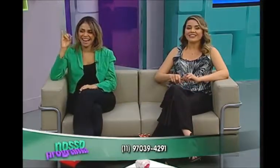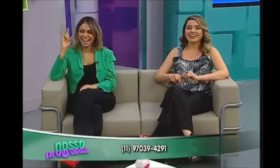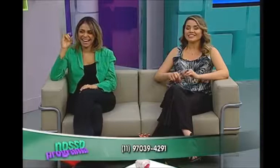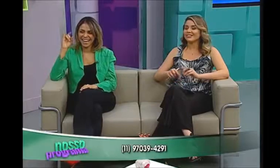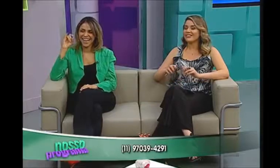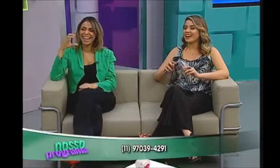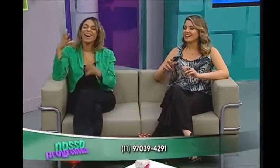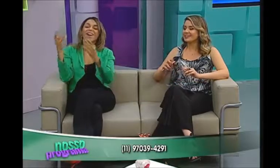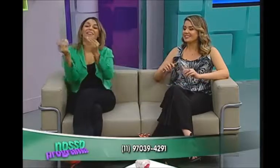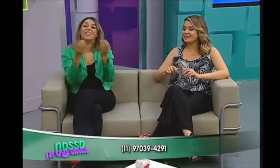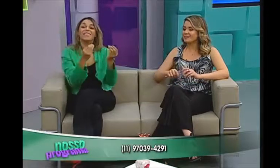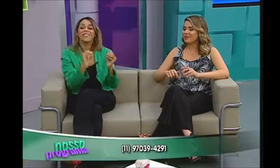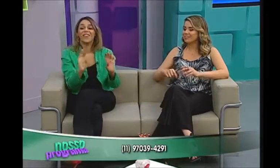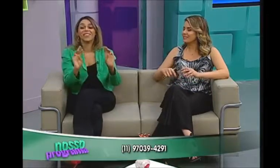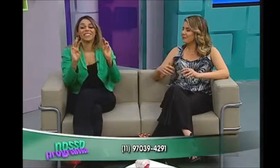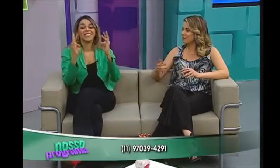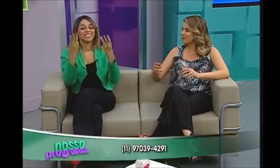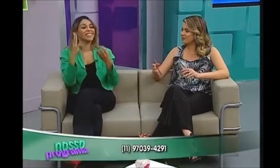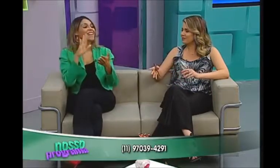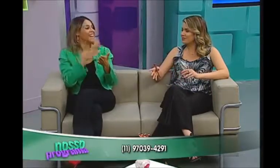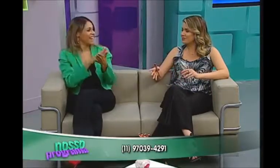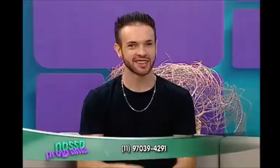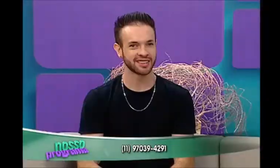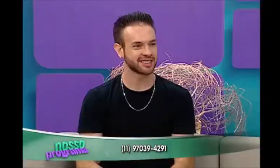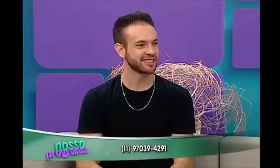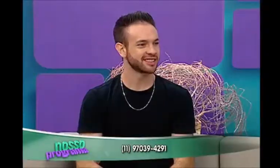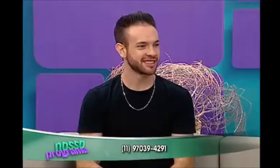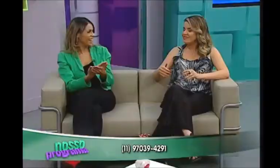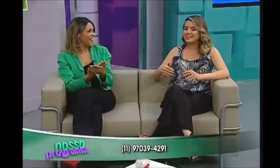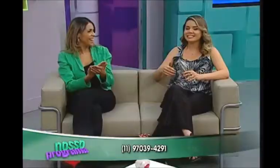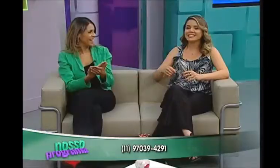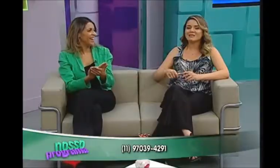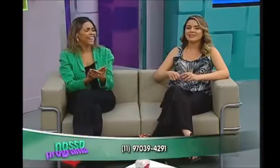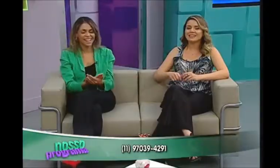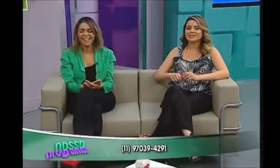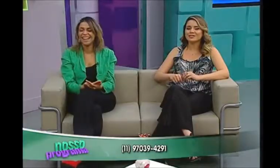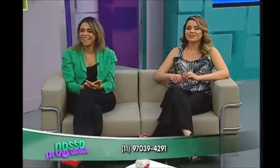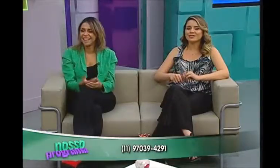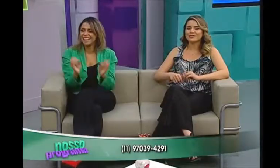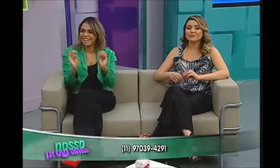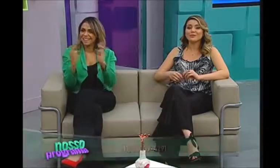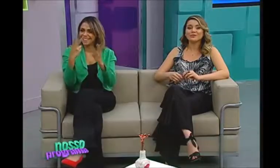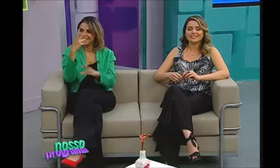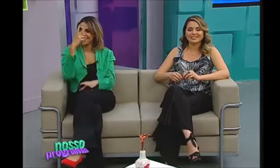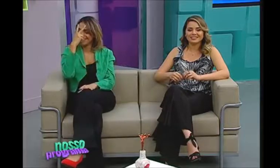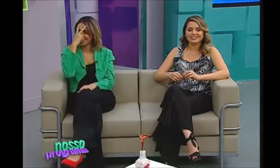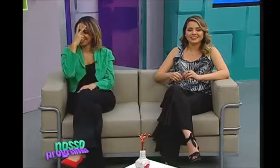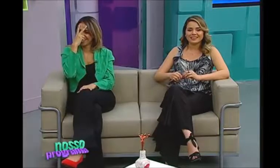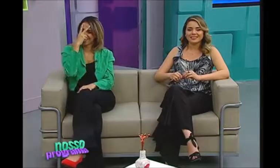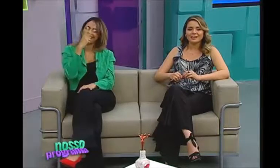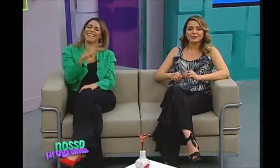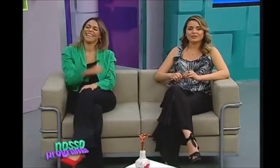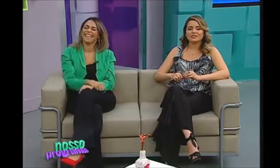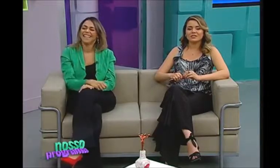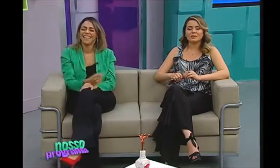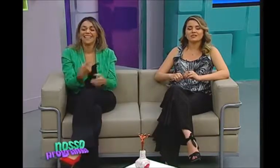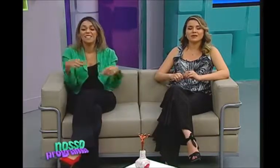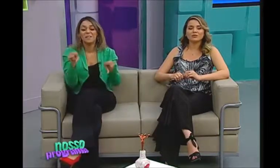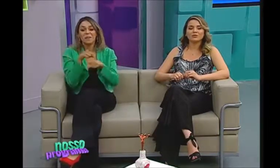faz várias interpretações, a gente pode dizer assim, várias interpretações de músicas. Então, ou seja, você pensar que um